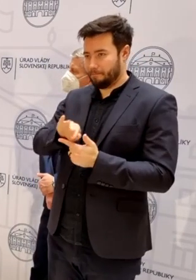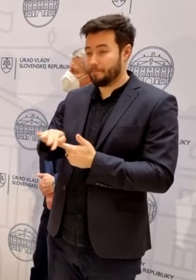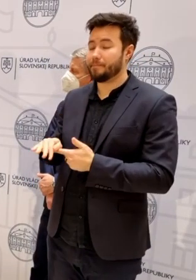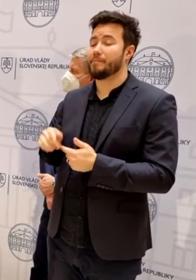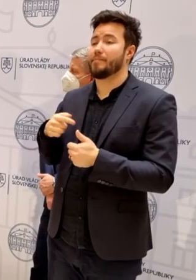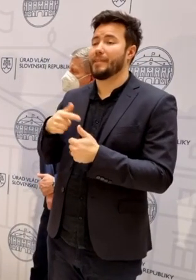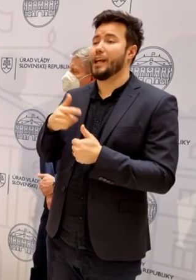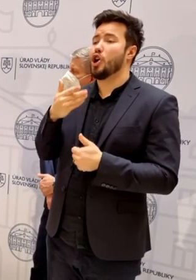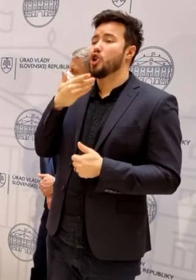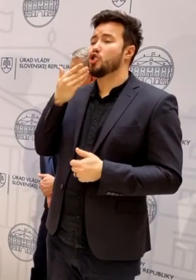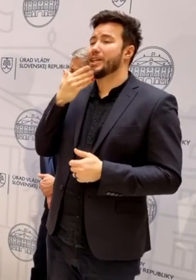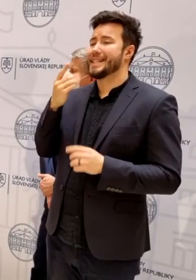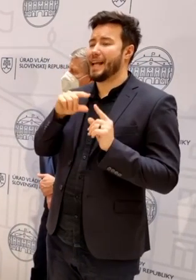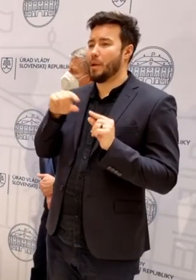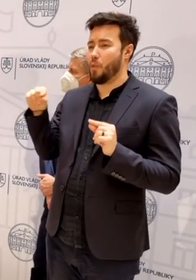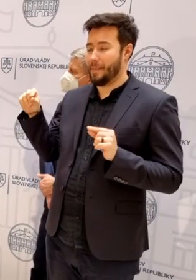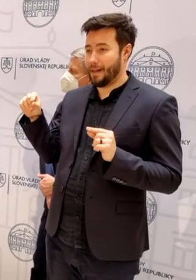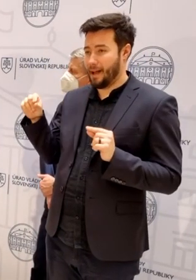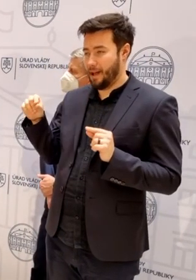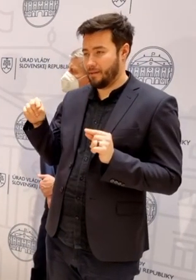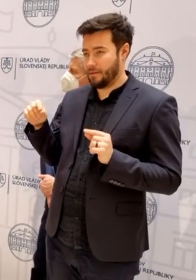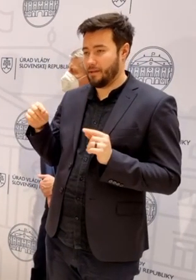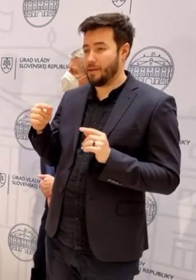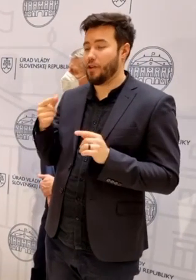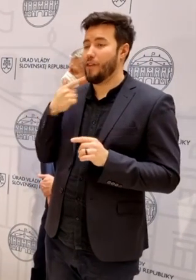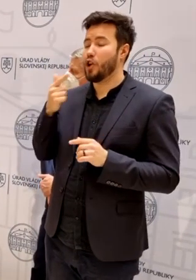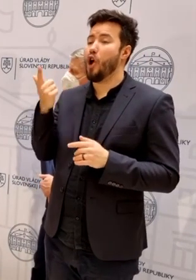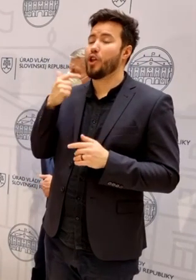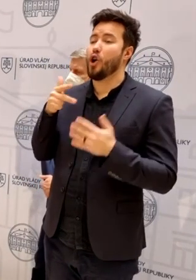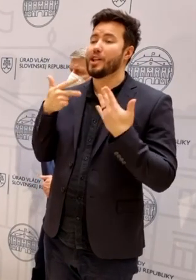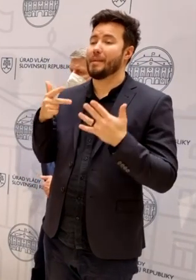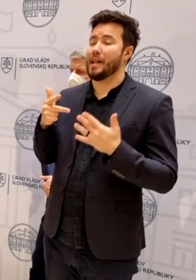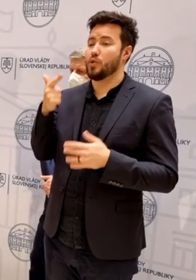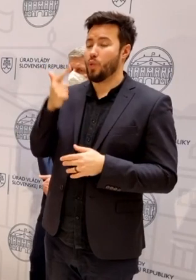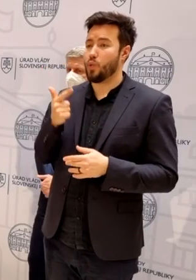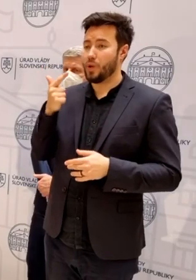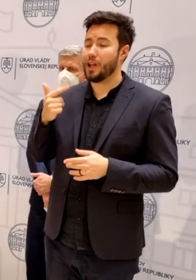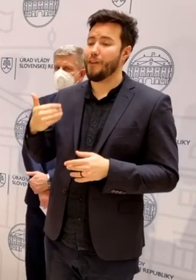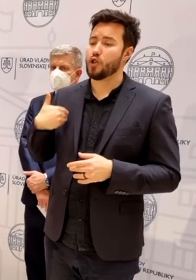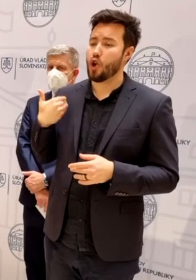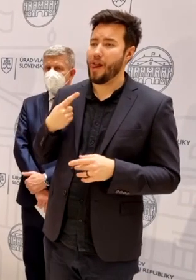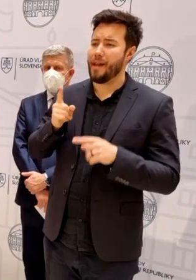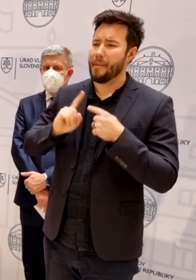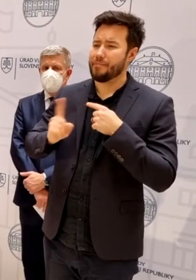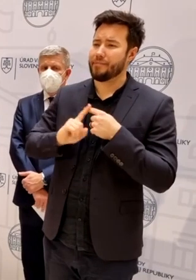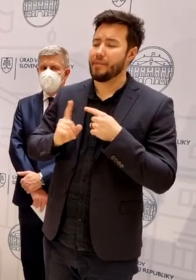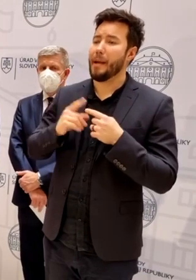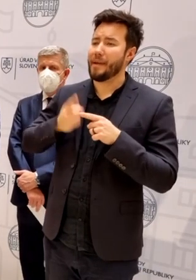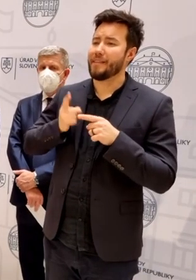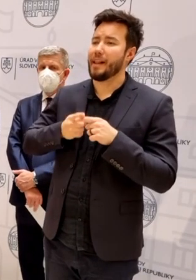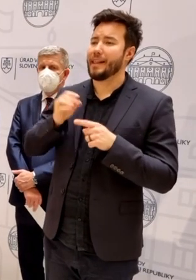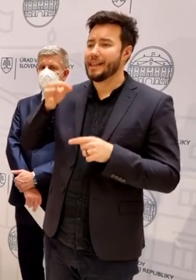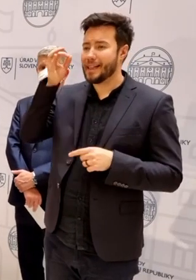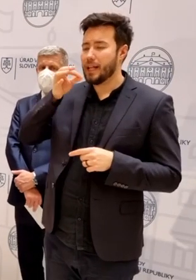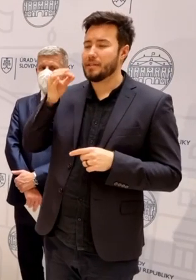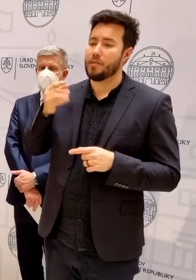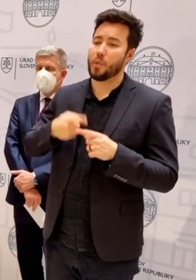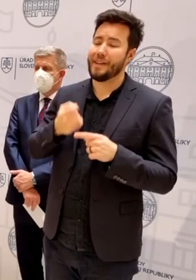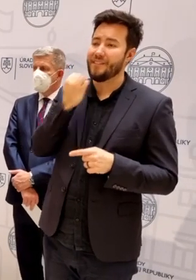ohlásila, že od 18.2. ukončuje pravidelné testovanie v školách a vo firmách. Následne